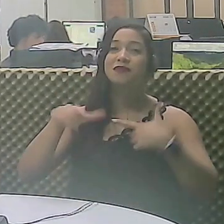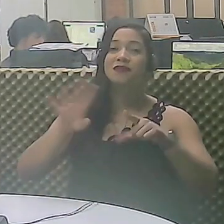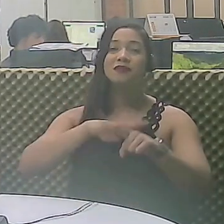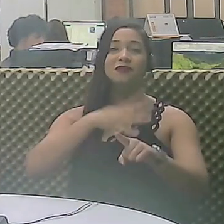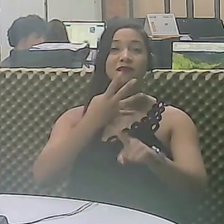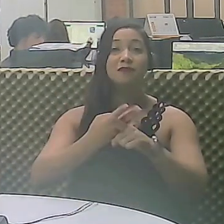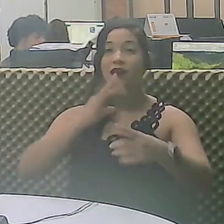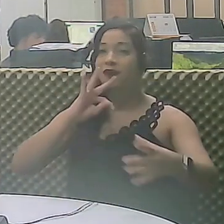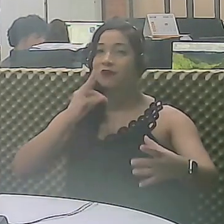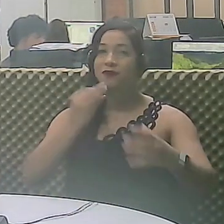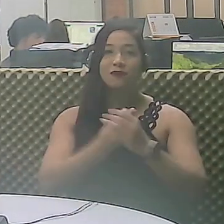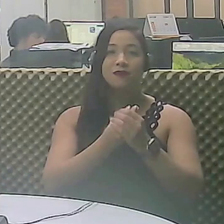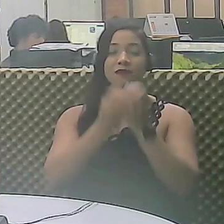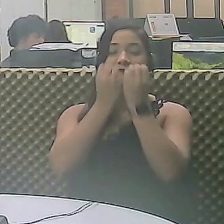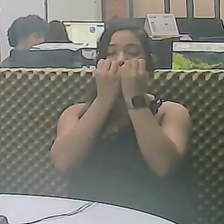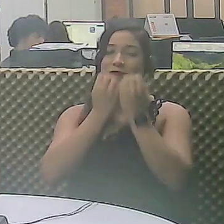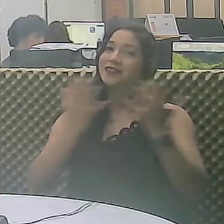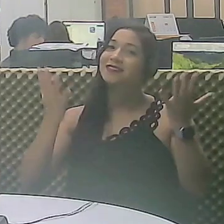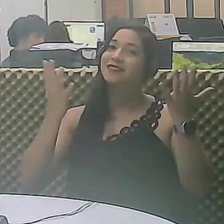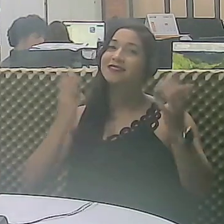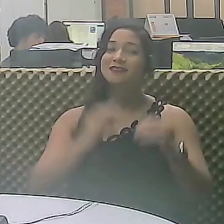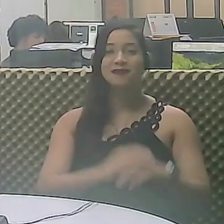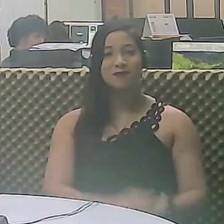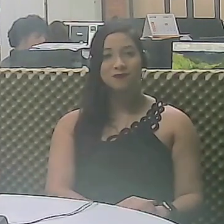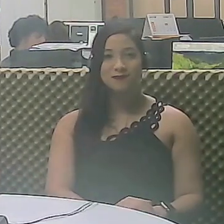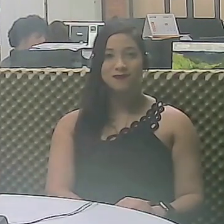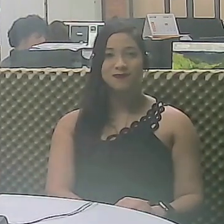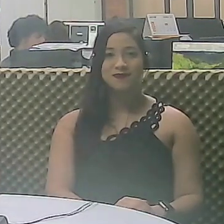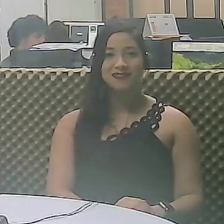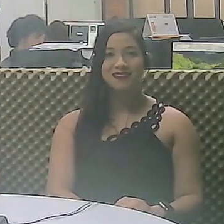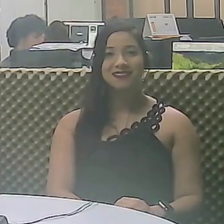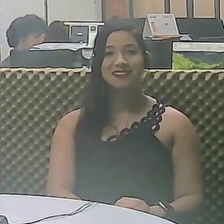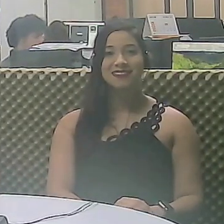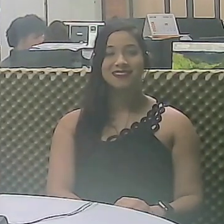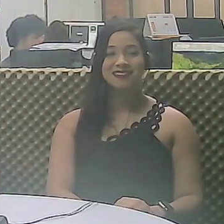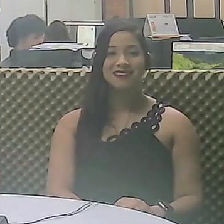Fazer mais é incluir, é fazer bem.